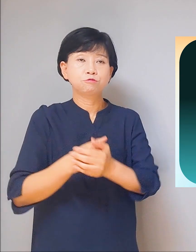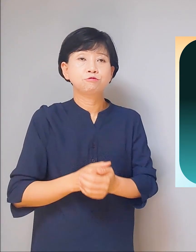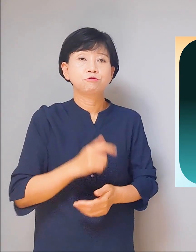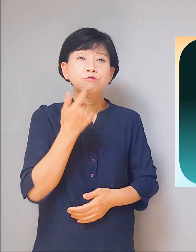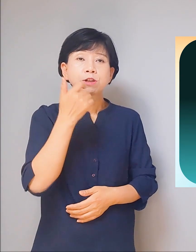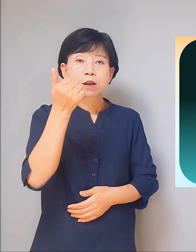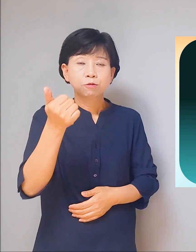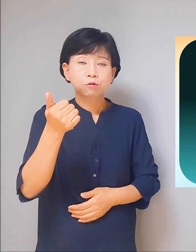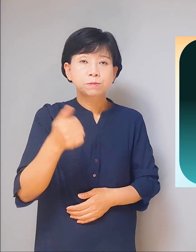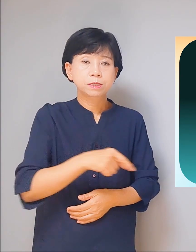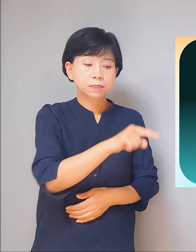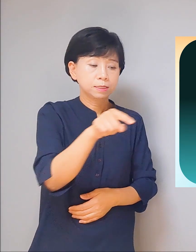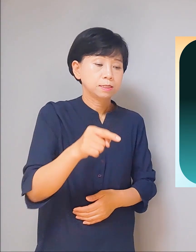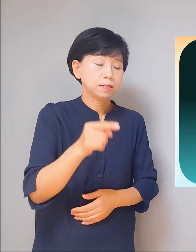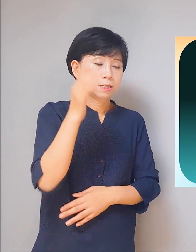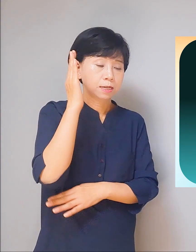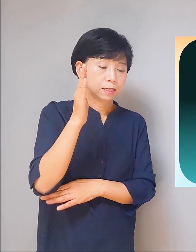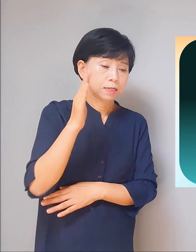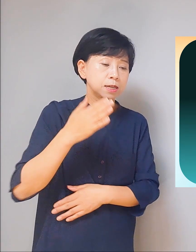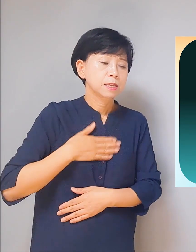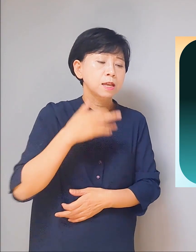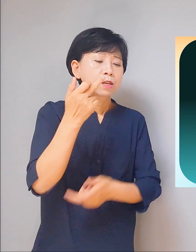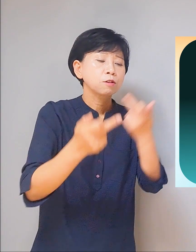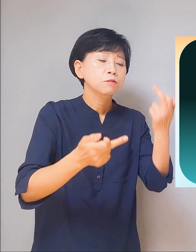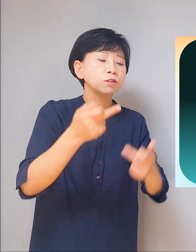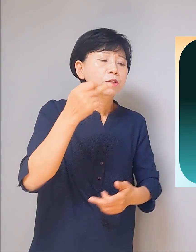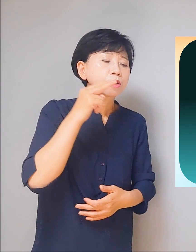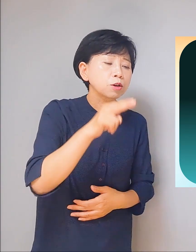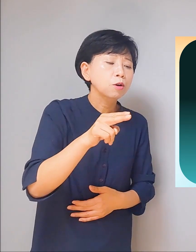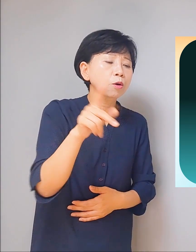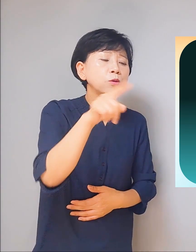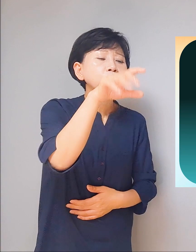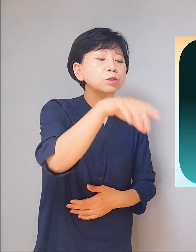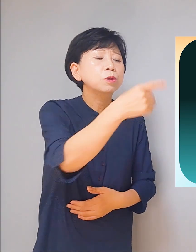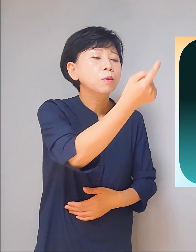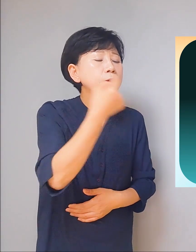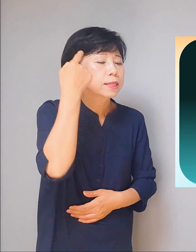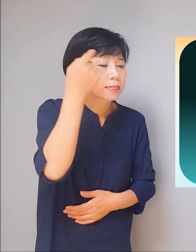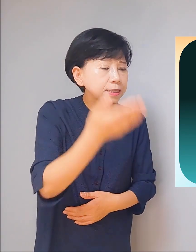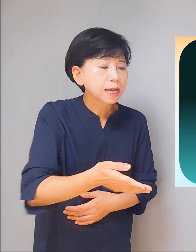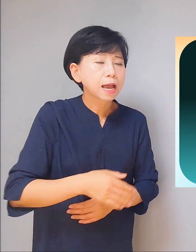야곱이 그들에게 이르되 내 형제여 어디서 왔느냐?